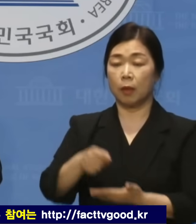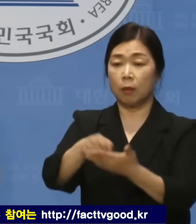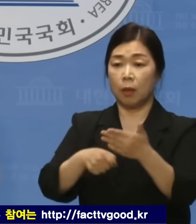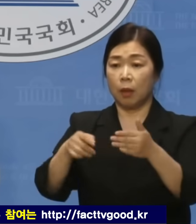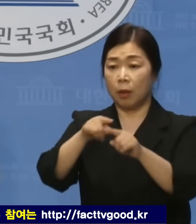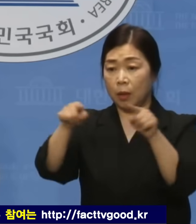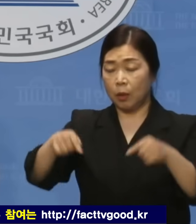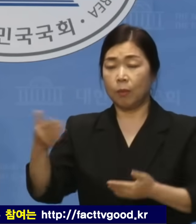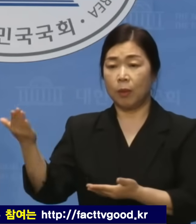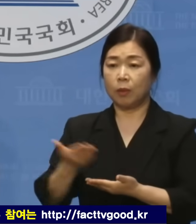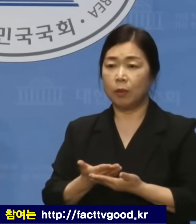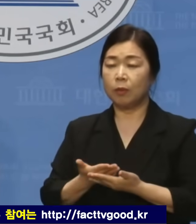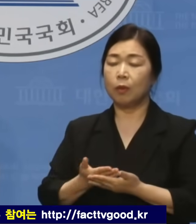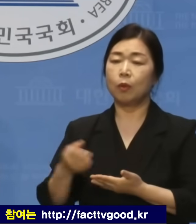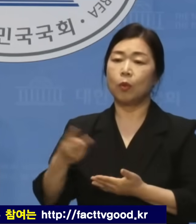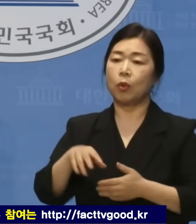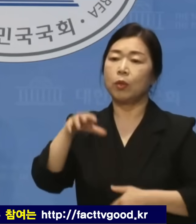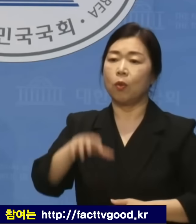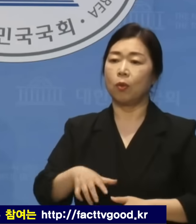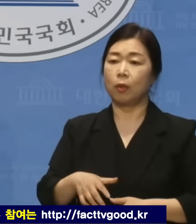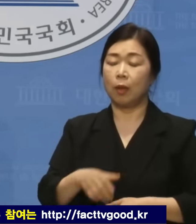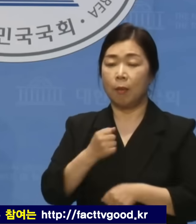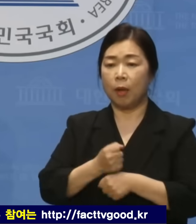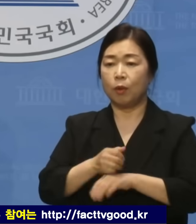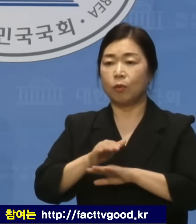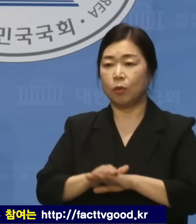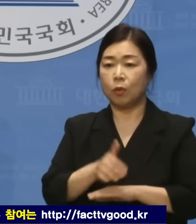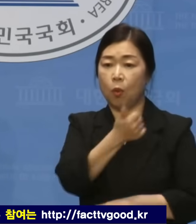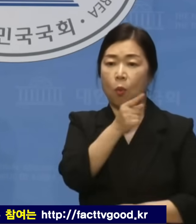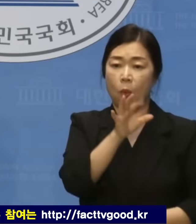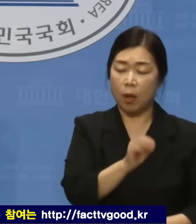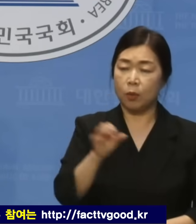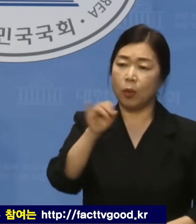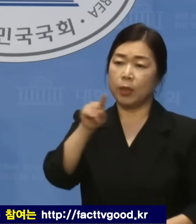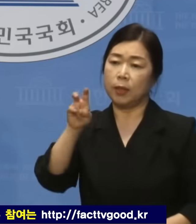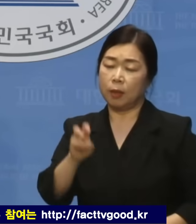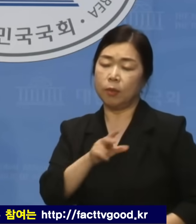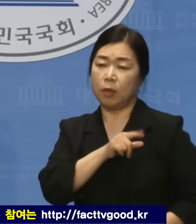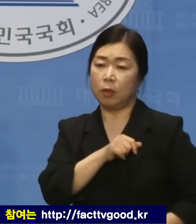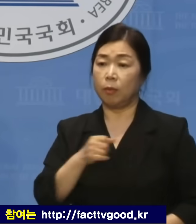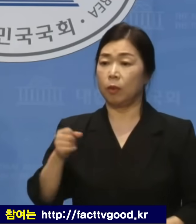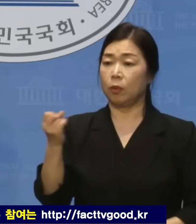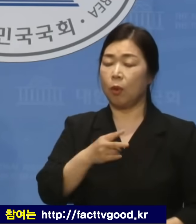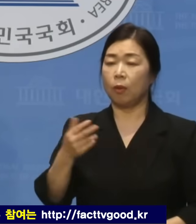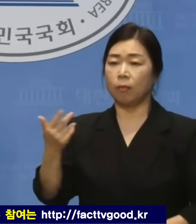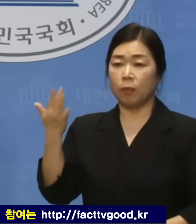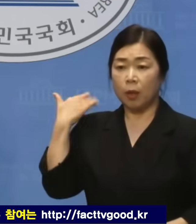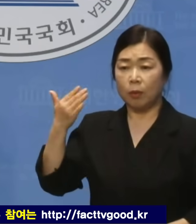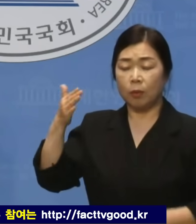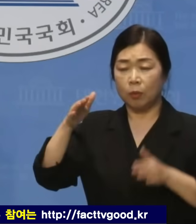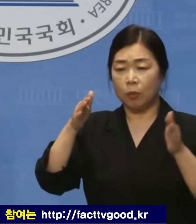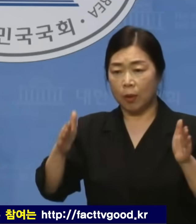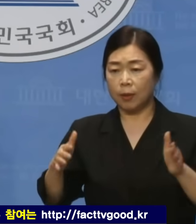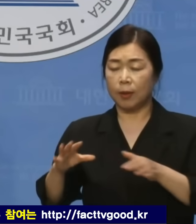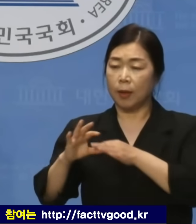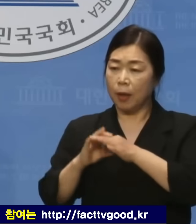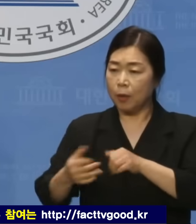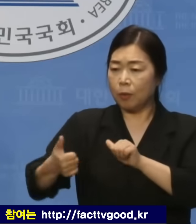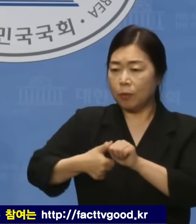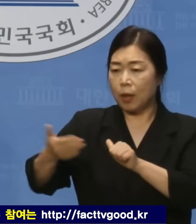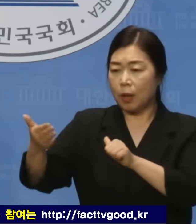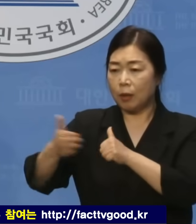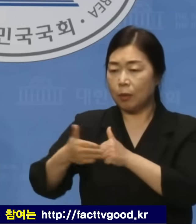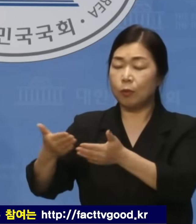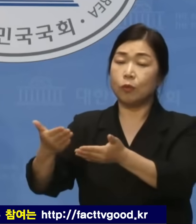기자회견 자리를 마련해 주신 황운하, 이무선 의원님, 그리고 그간 많은 조언과 격려를 아끼지